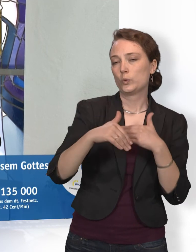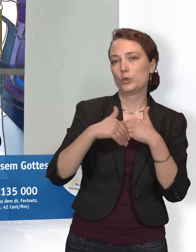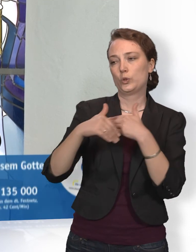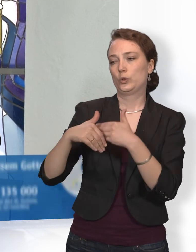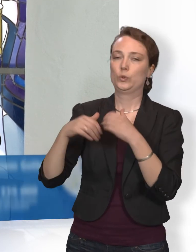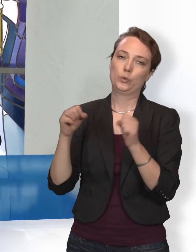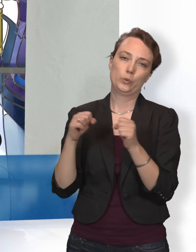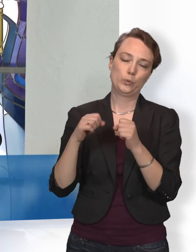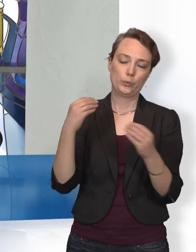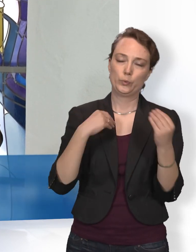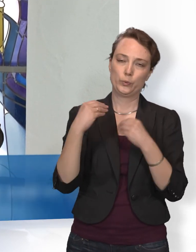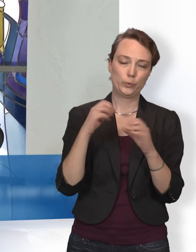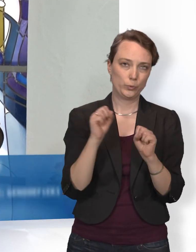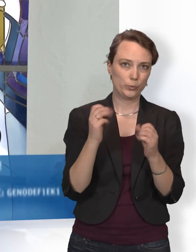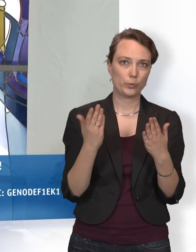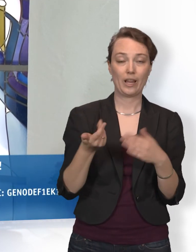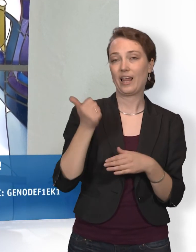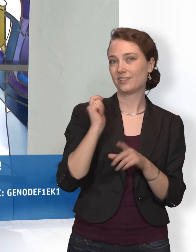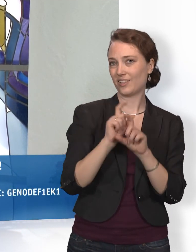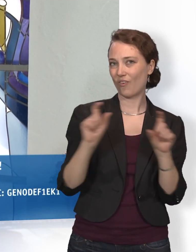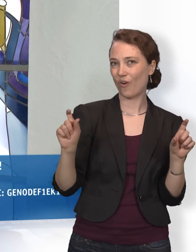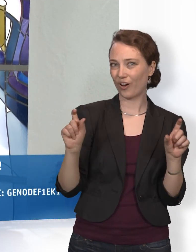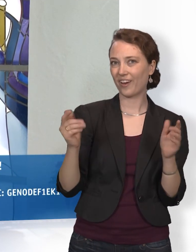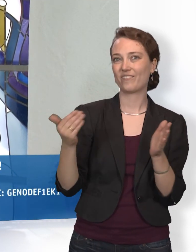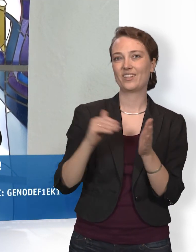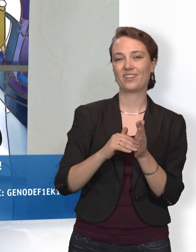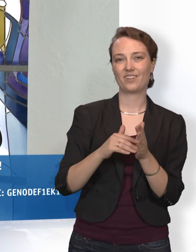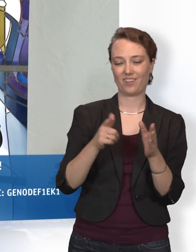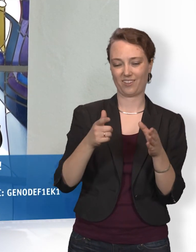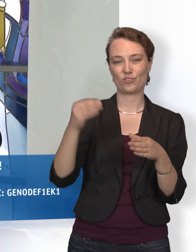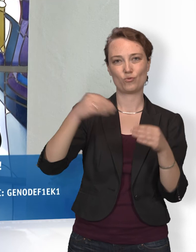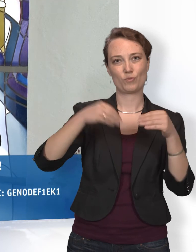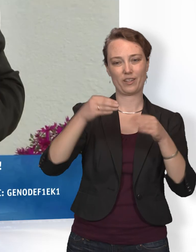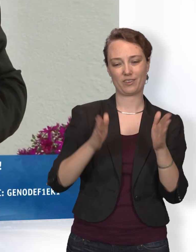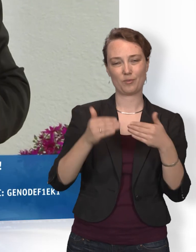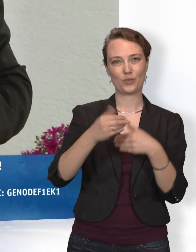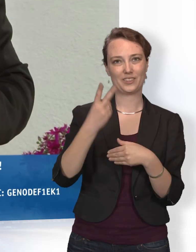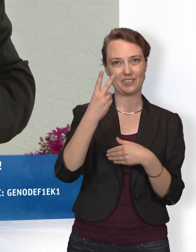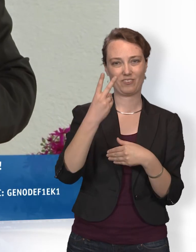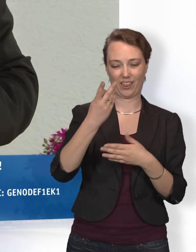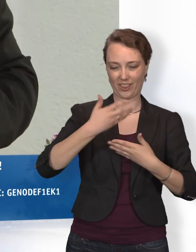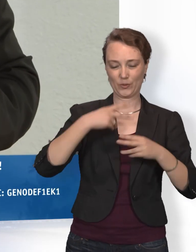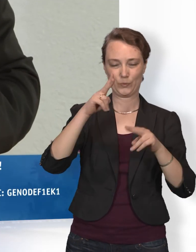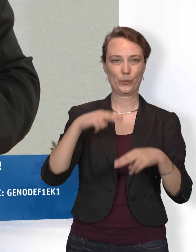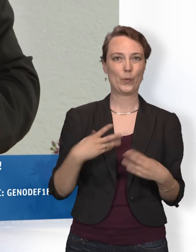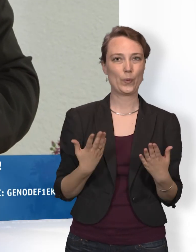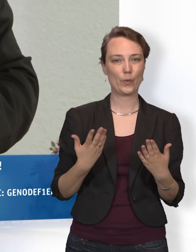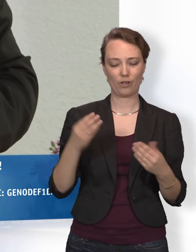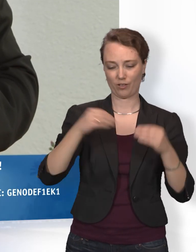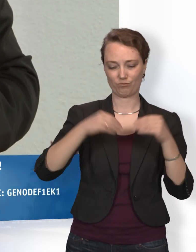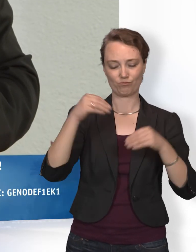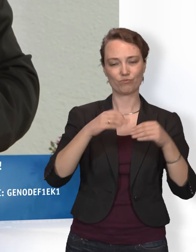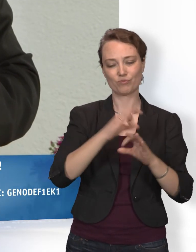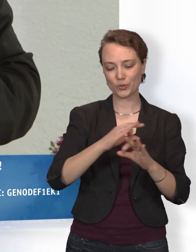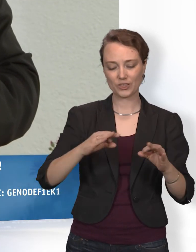uns zukommen lassen. Gerade letzte Woche kamen wieder zwei von diesen Spendenboxen zurück, prall gefüllt mit